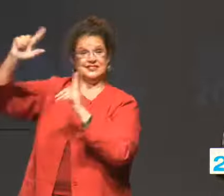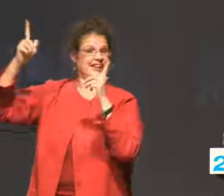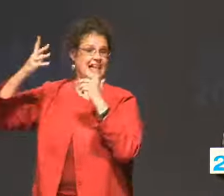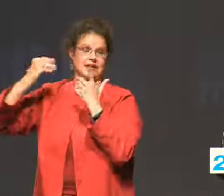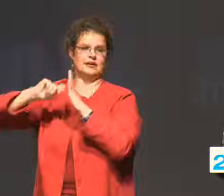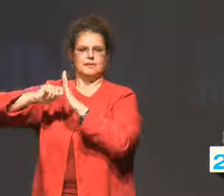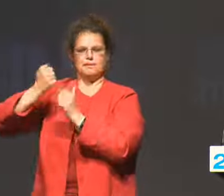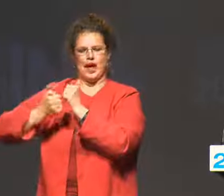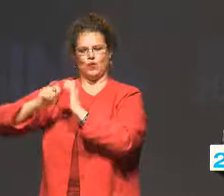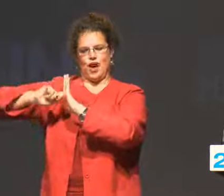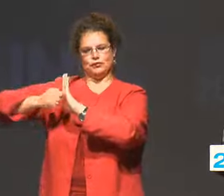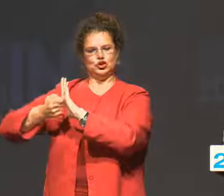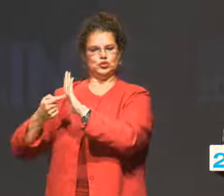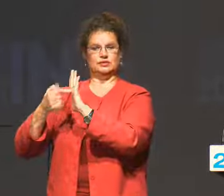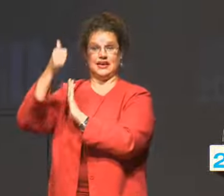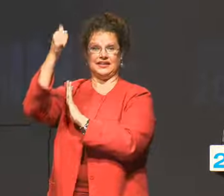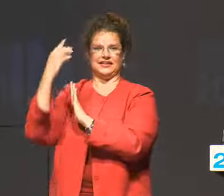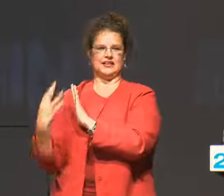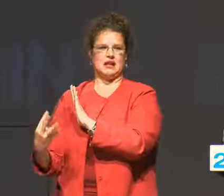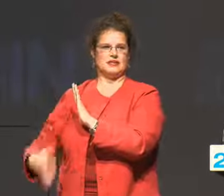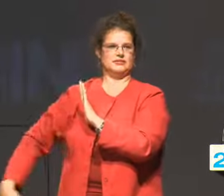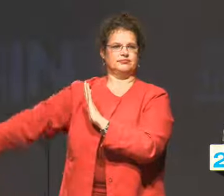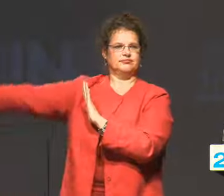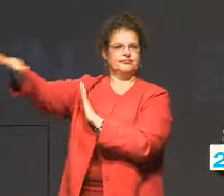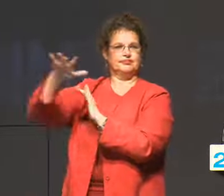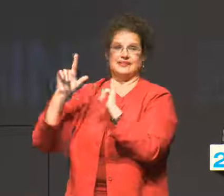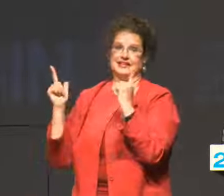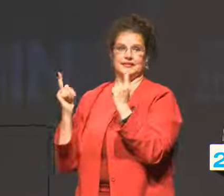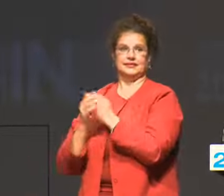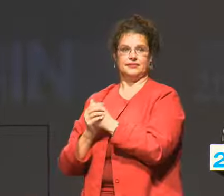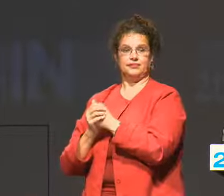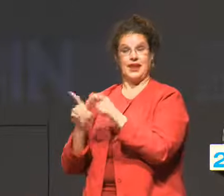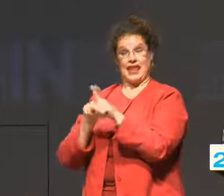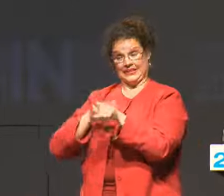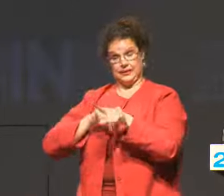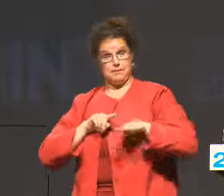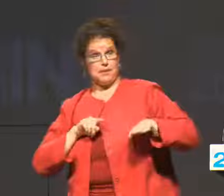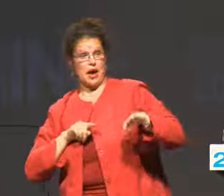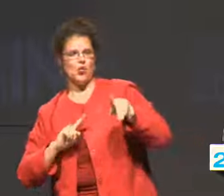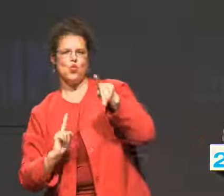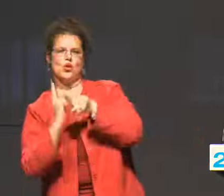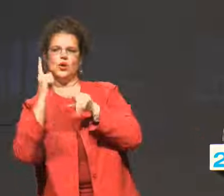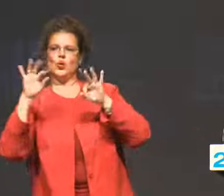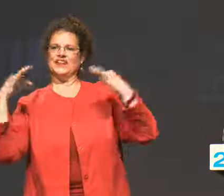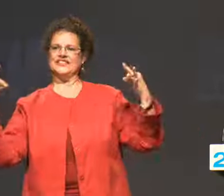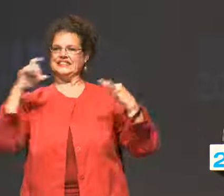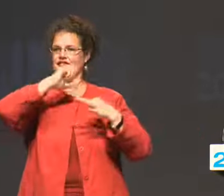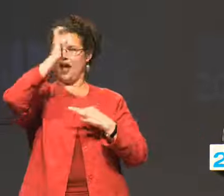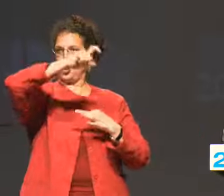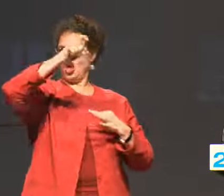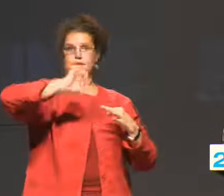brauchen wir ja in der Schweiz Fachleute aus dem Ausland. Ein Viertel hat allerdings keine